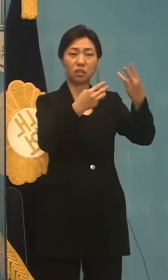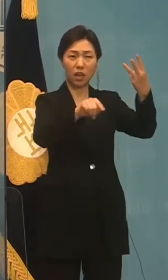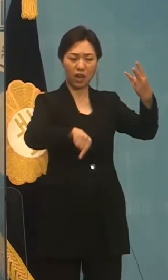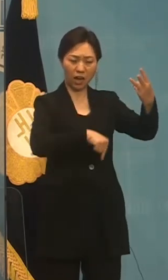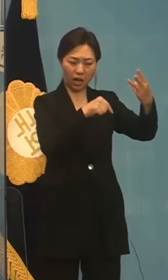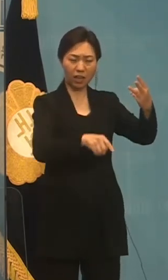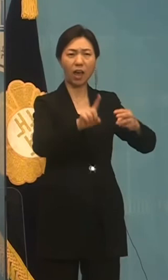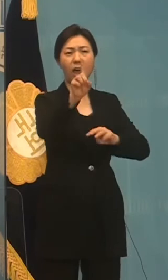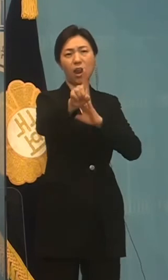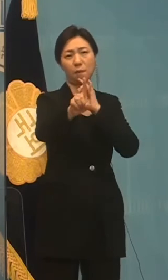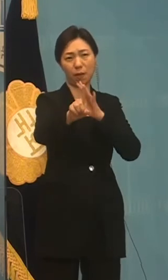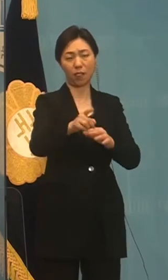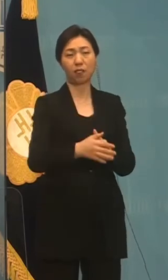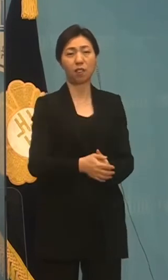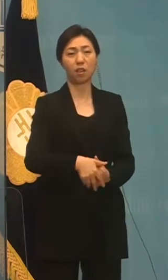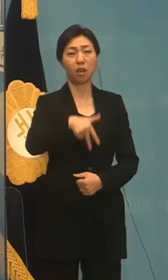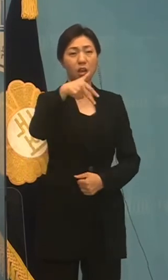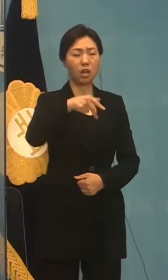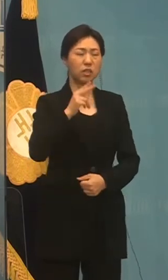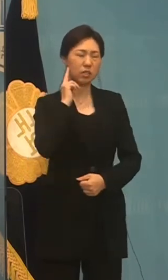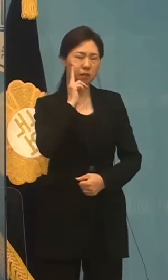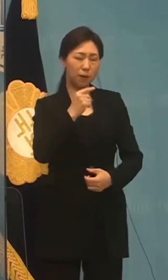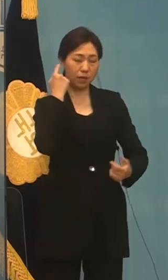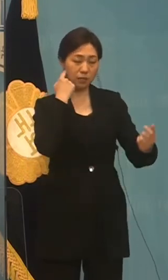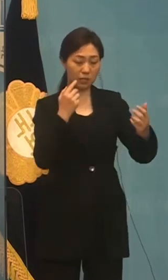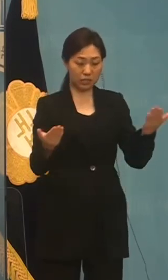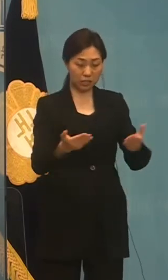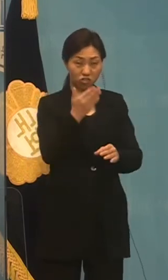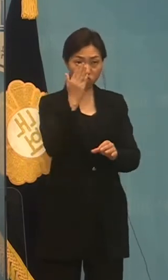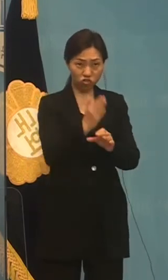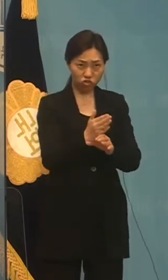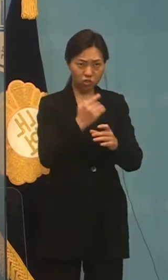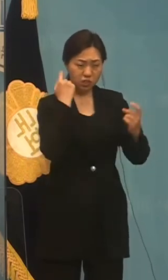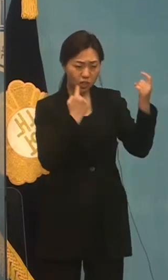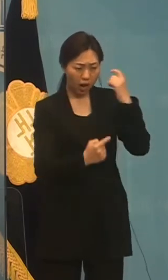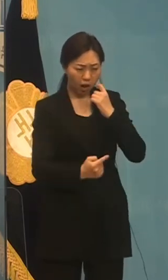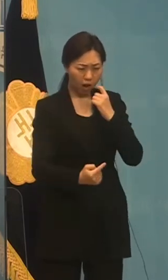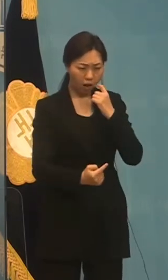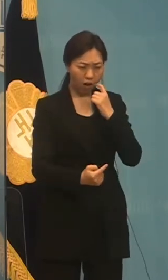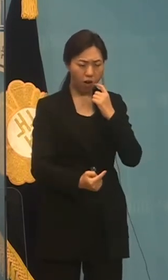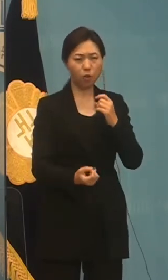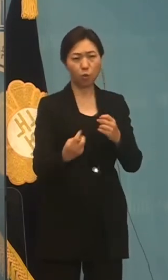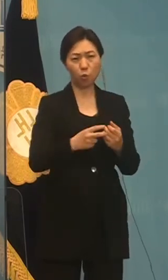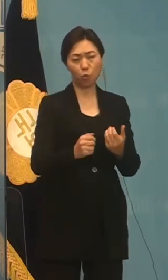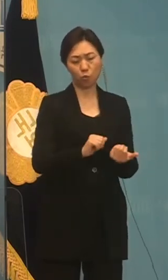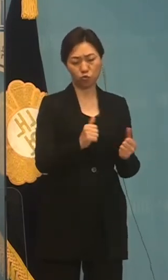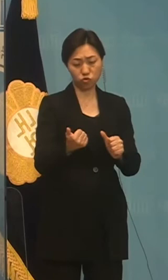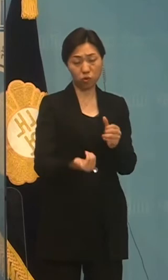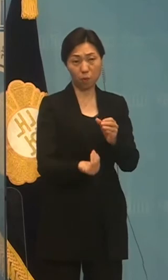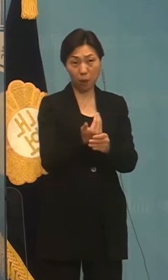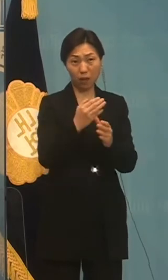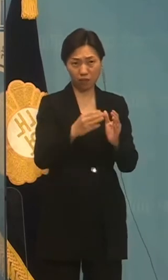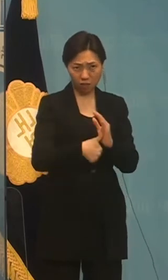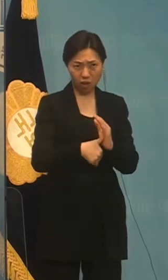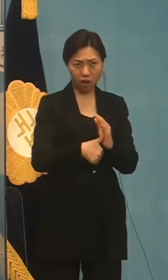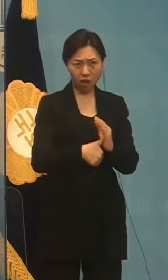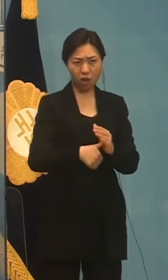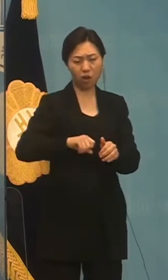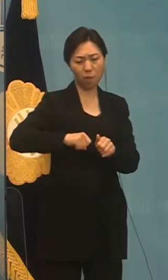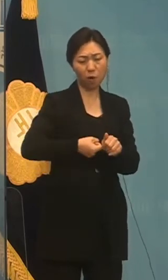중대재해기업처벌법만 그것도 누더기로 통과시키는 반의 반쪽짜리 전태일 정신 계승에 머물렀다는